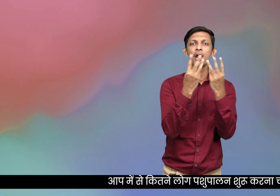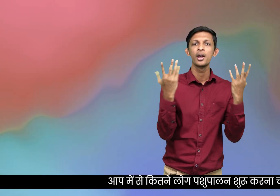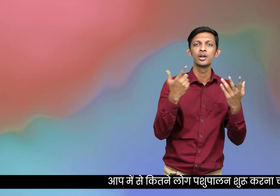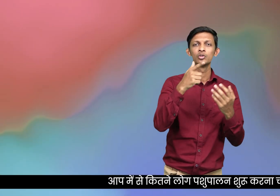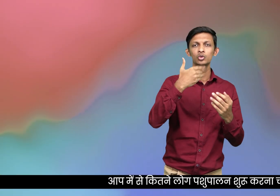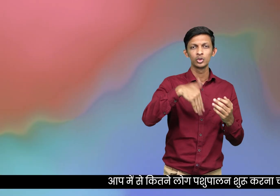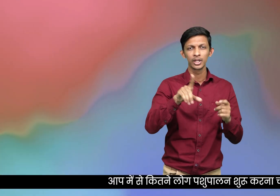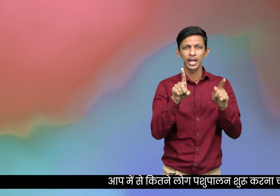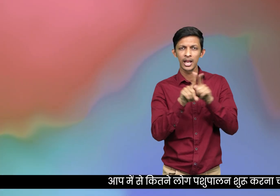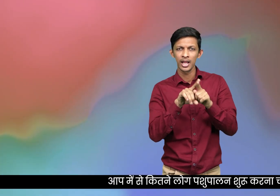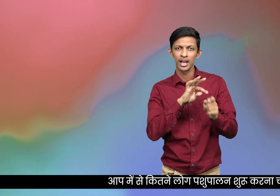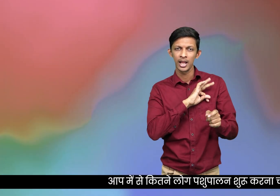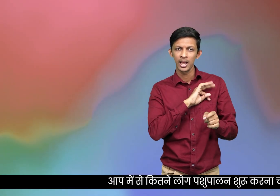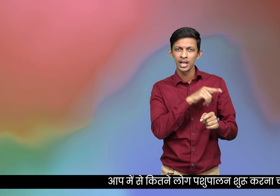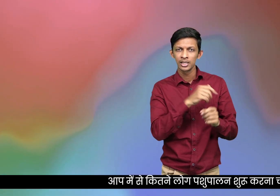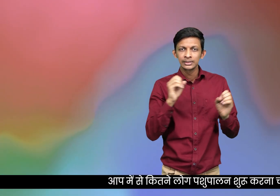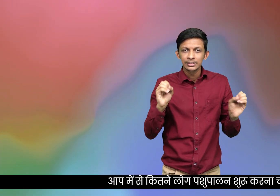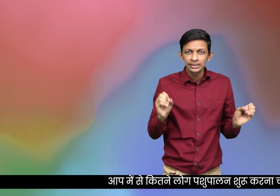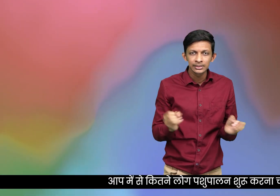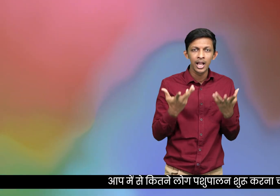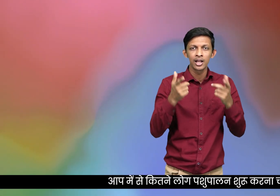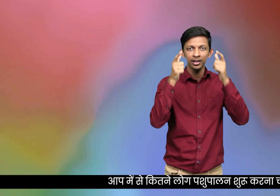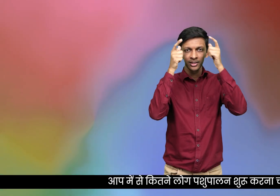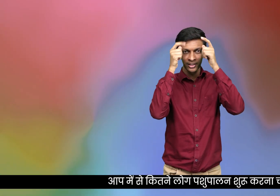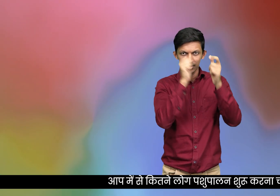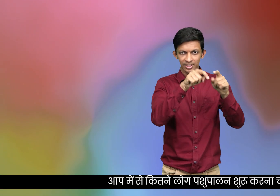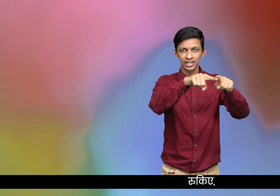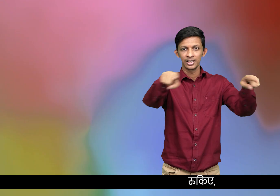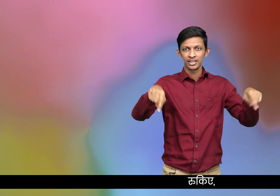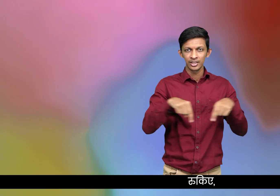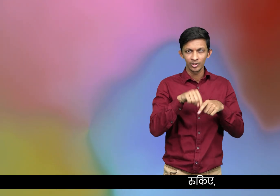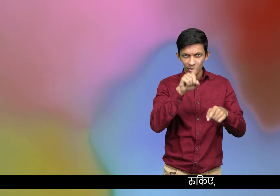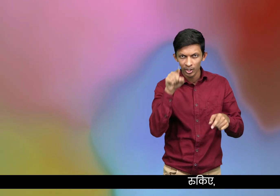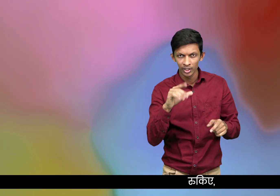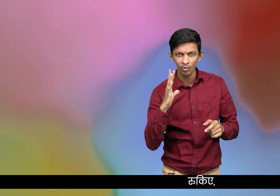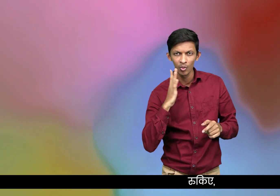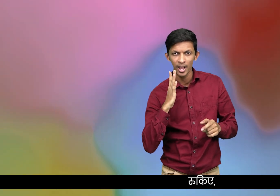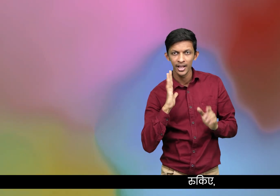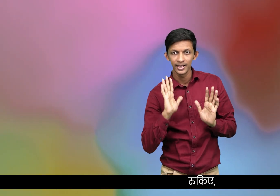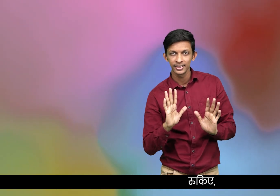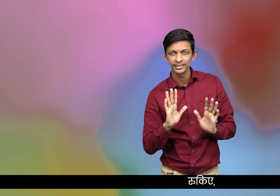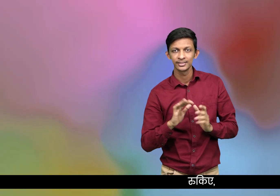आप में से कितने लोग पशुपालन शुरू करना चाहेंगे? रुकिए,